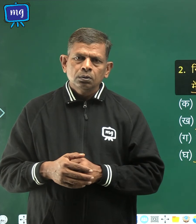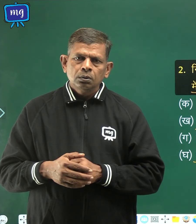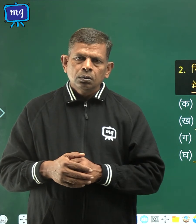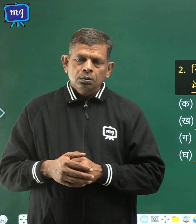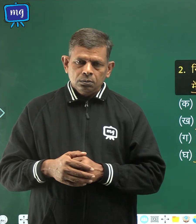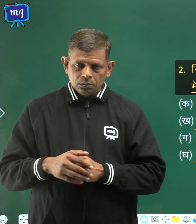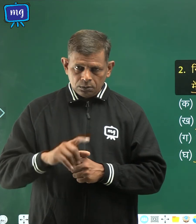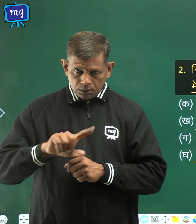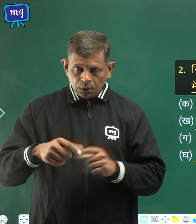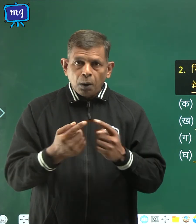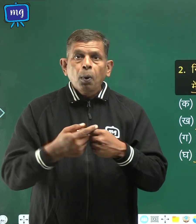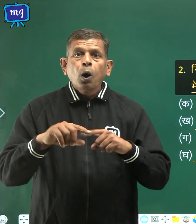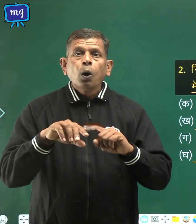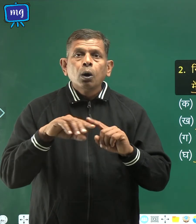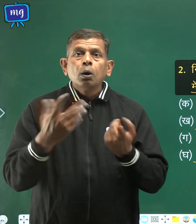इनके बारे में